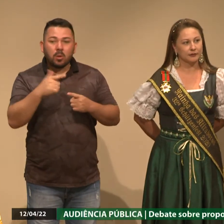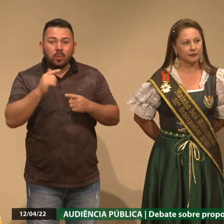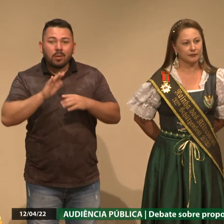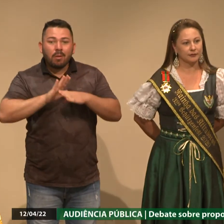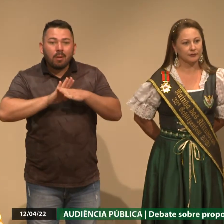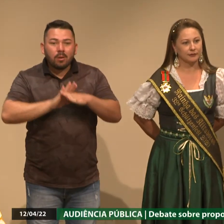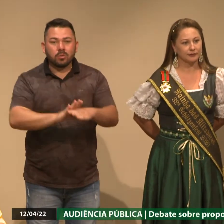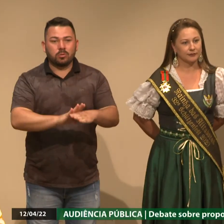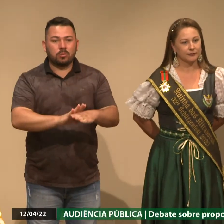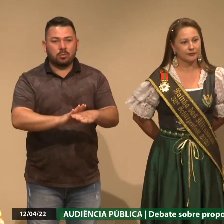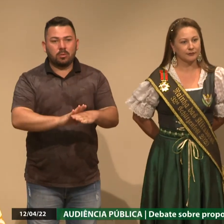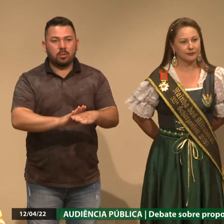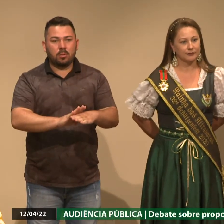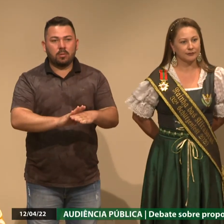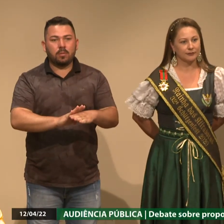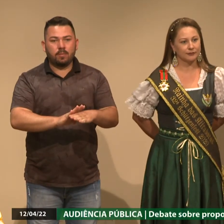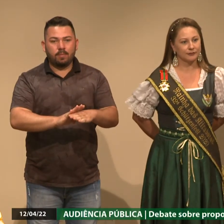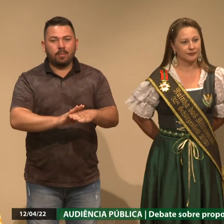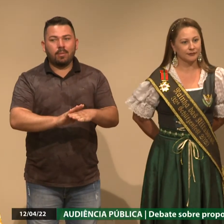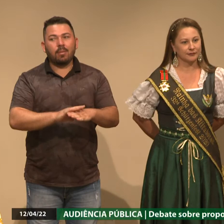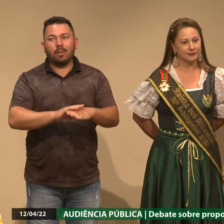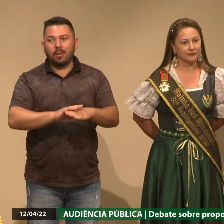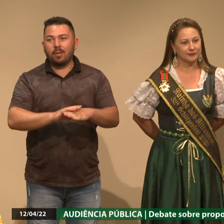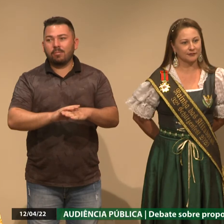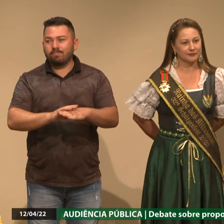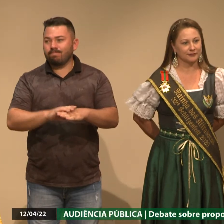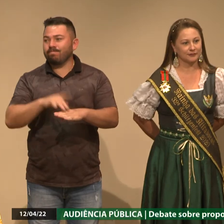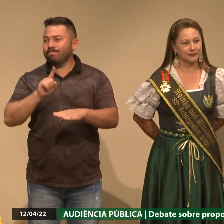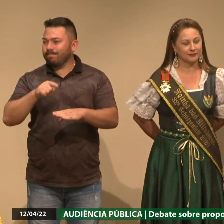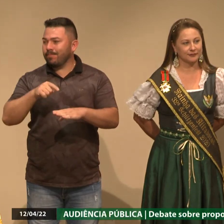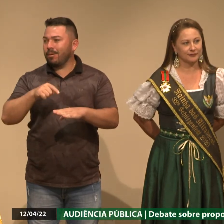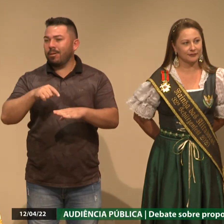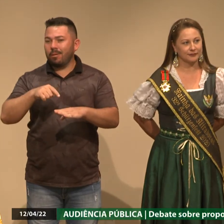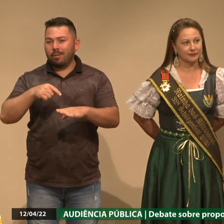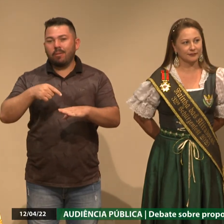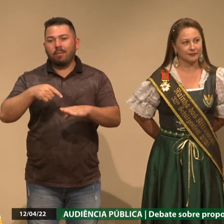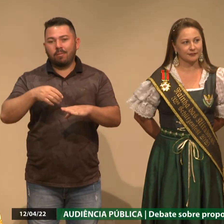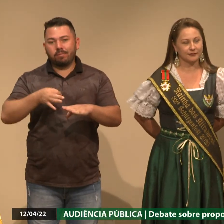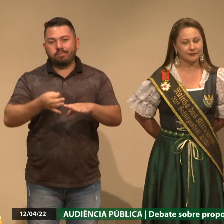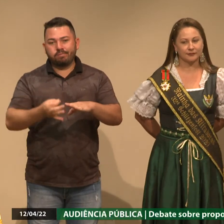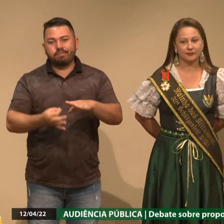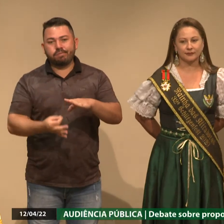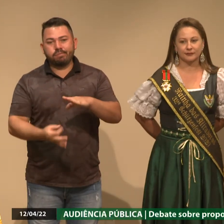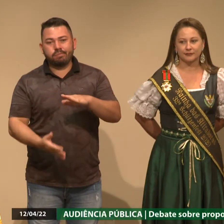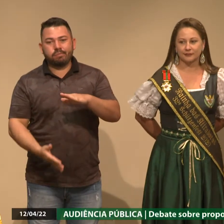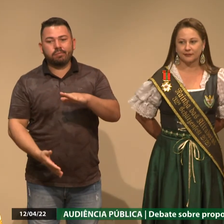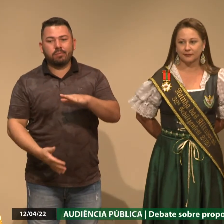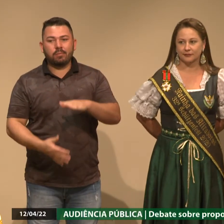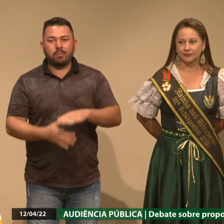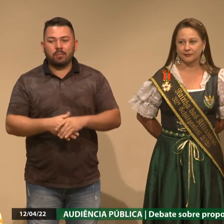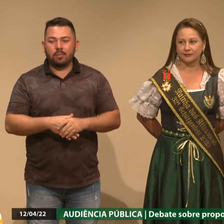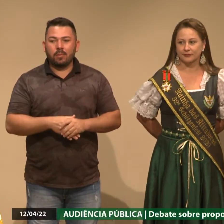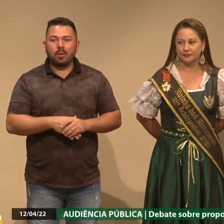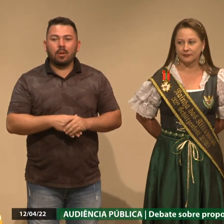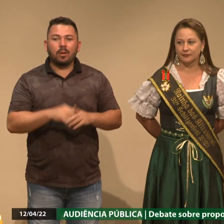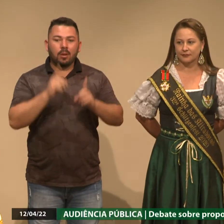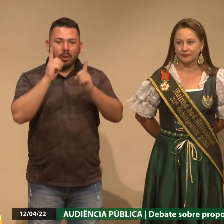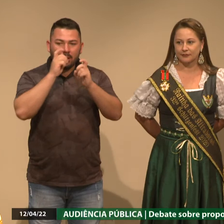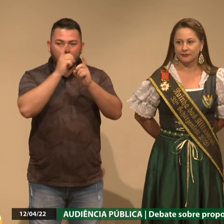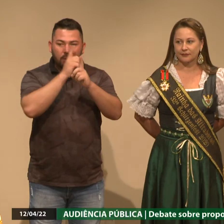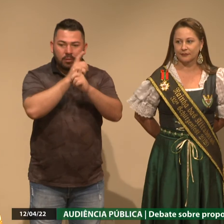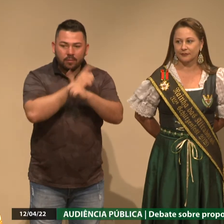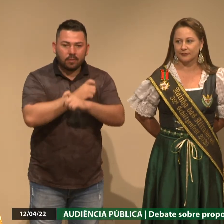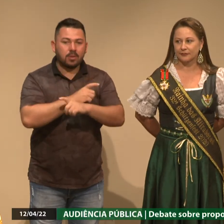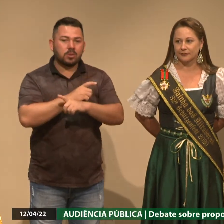algumas alguma ajuda a tendência é que infelizmente ela só comum o edifício a sua